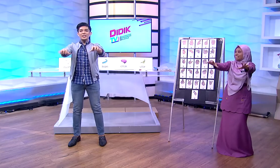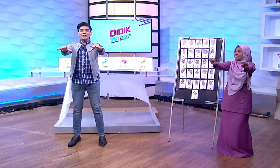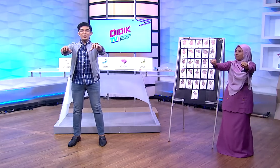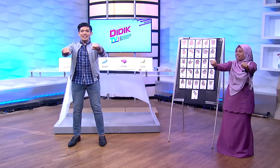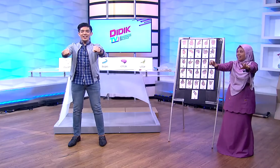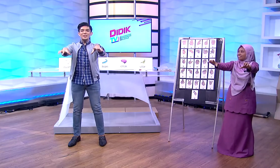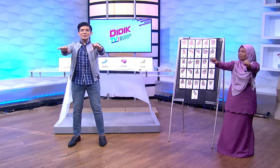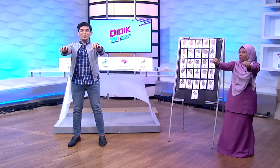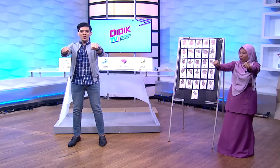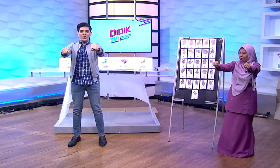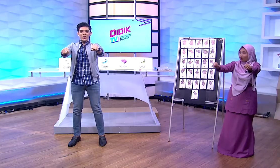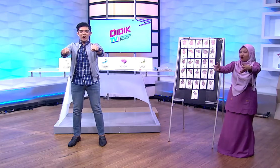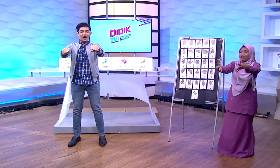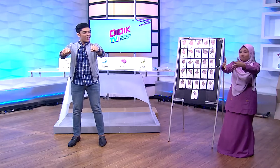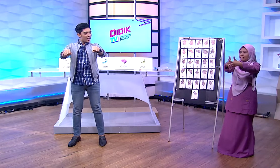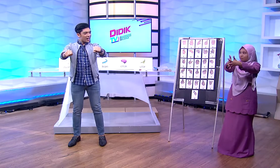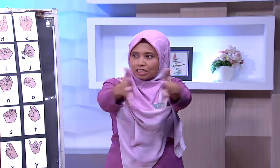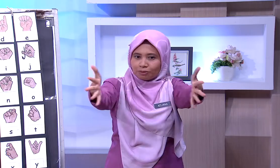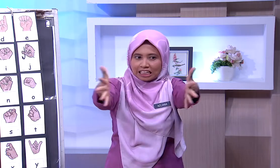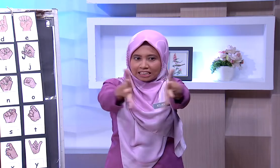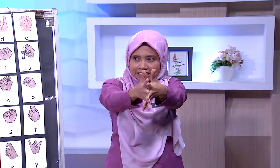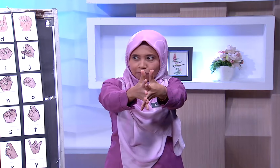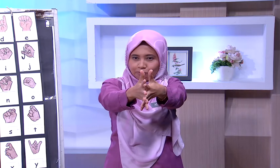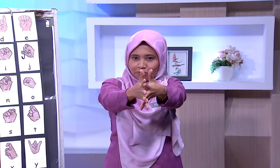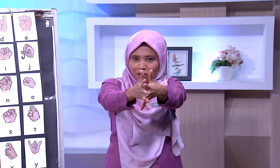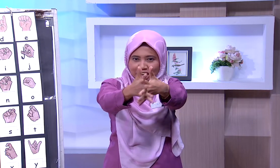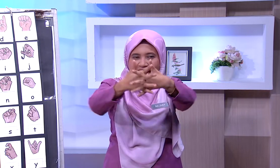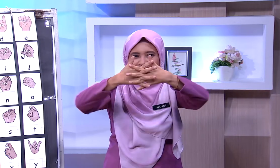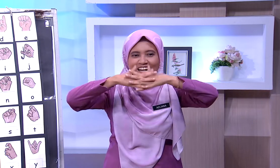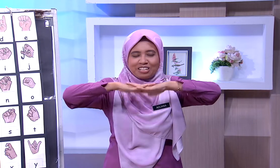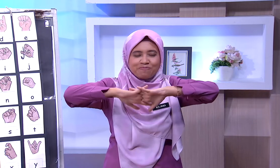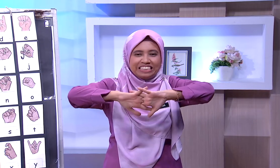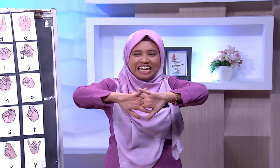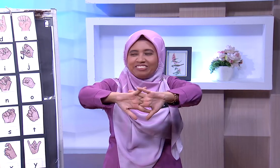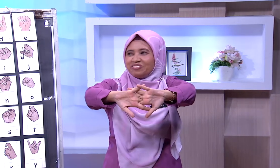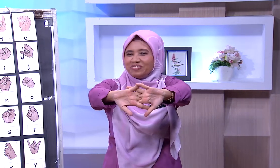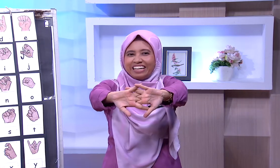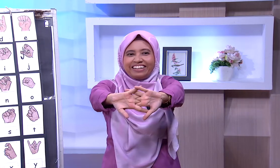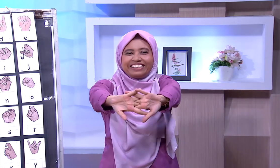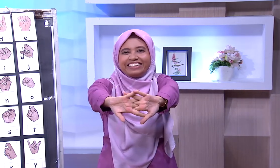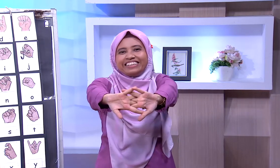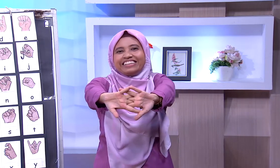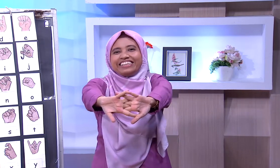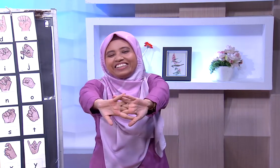23456789 10 kebanyak cantumkan tangan siapapun bale-bale depascito tidak bau